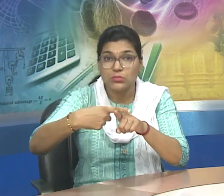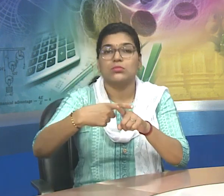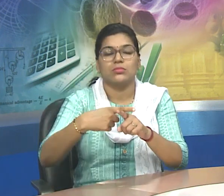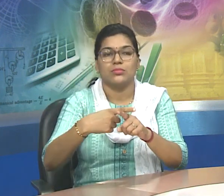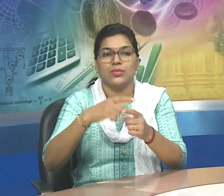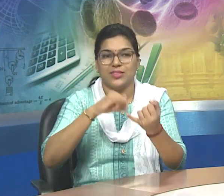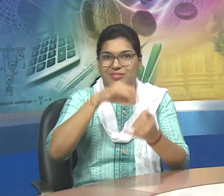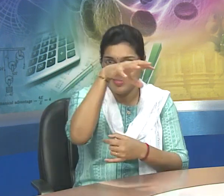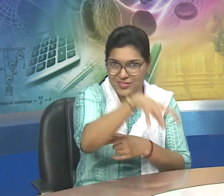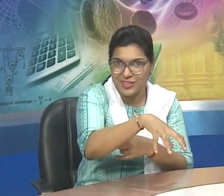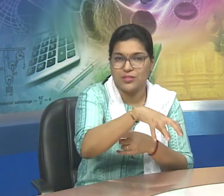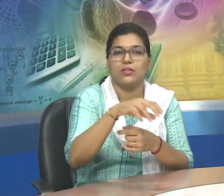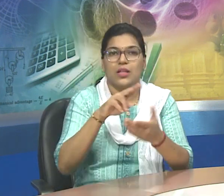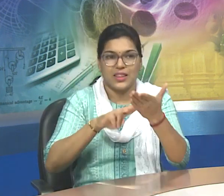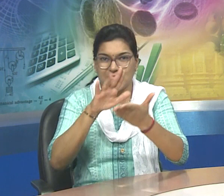में, और स्टेट,